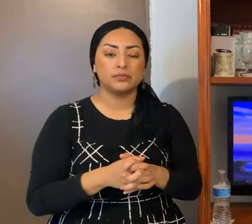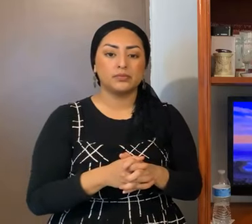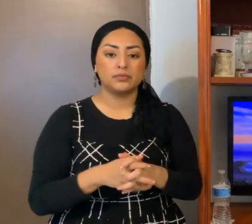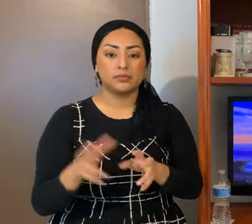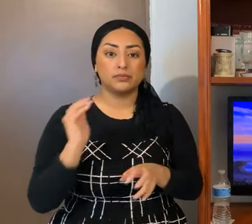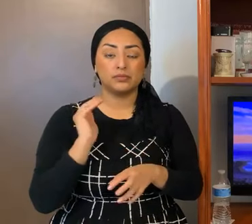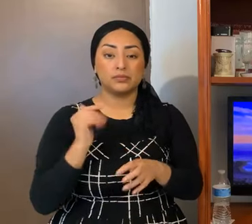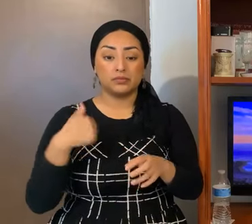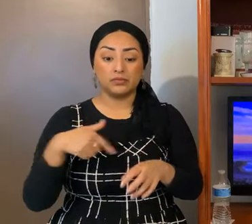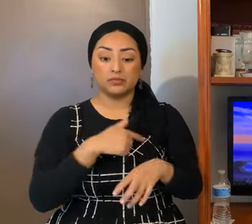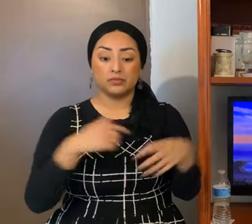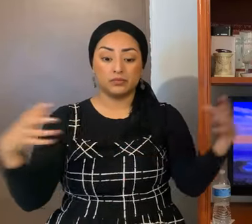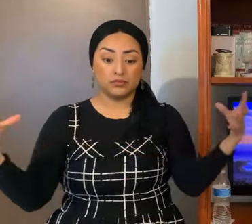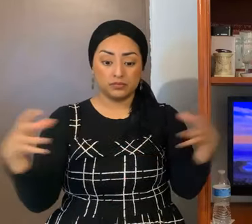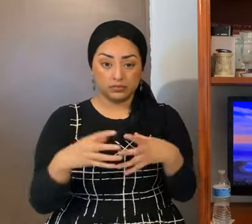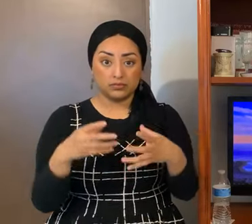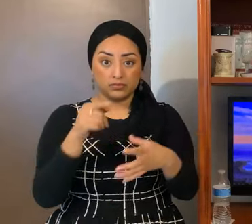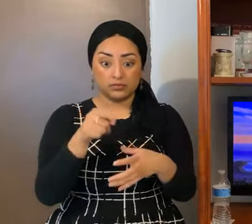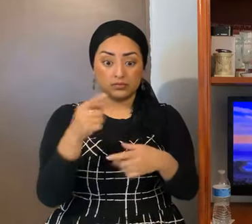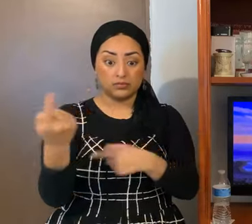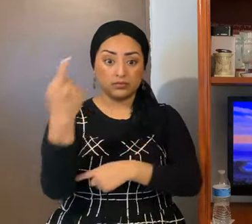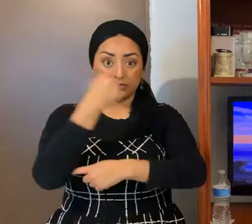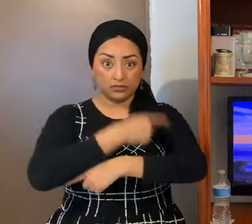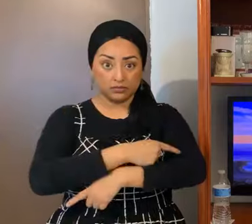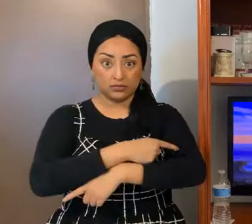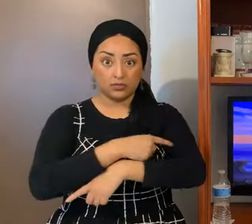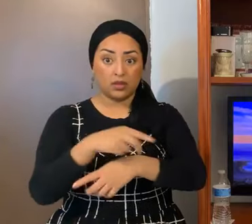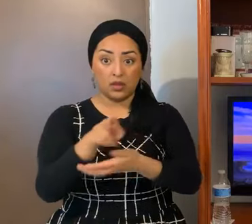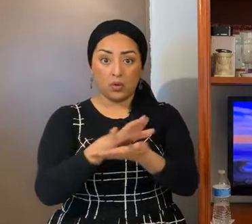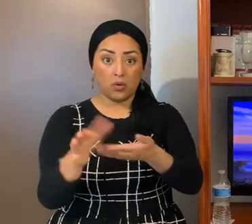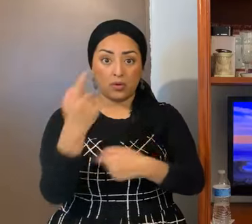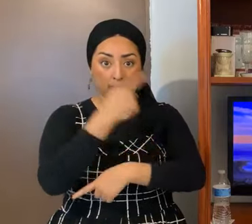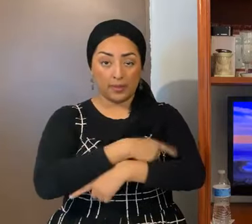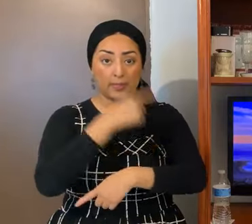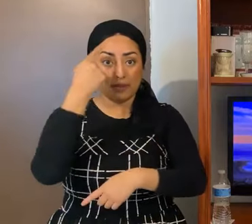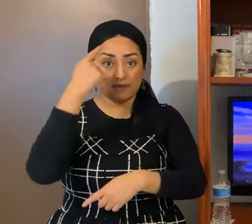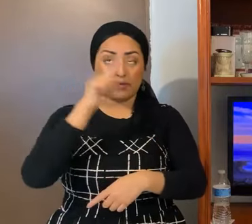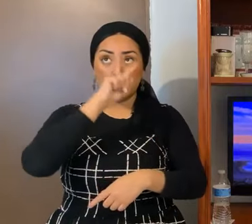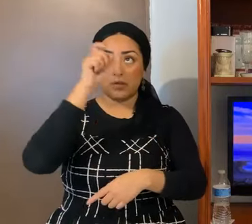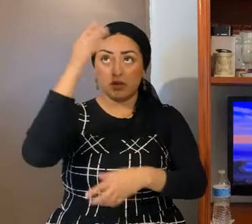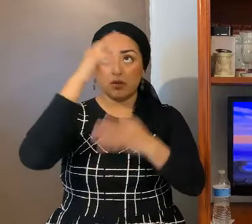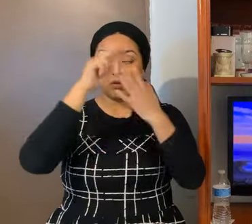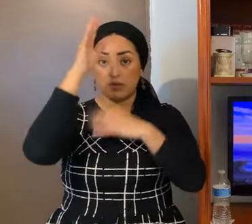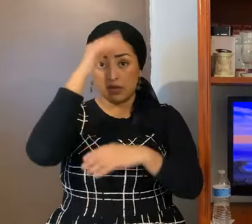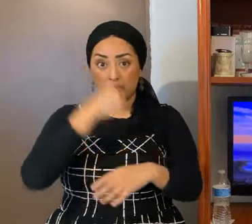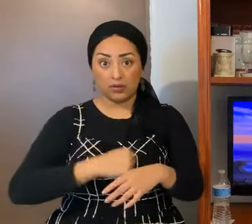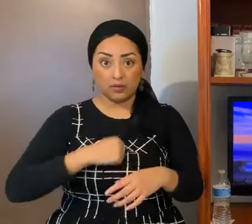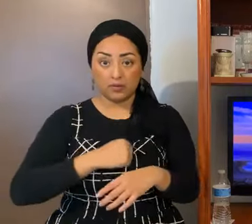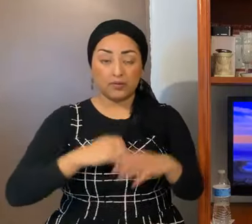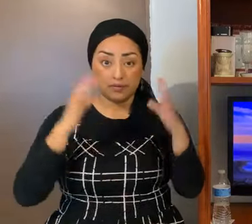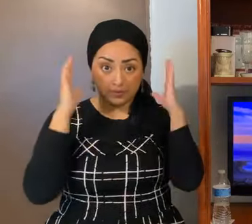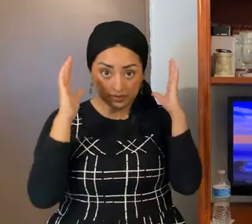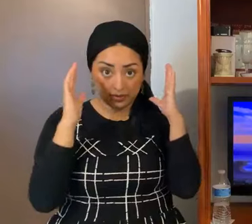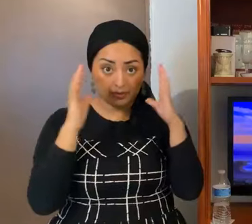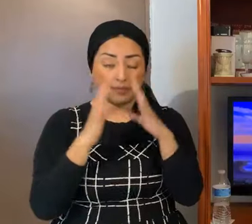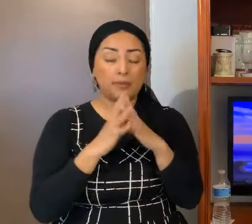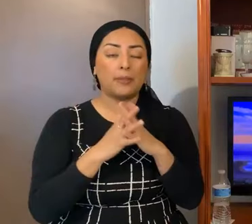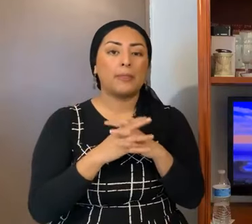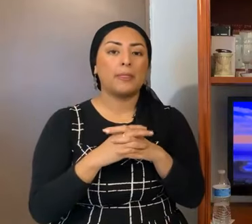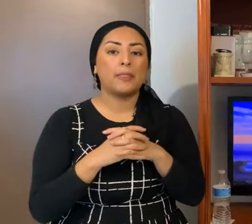¿sí? Nos reunimos en ese día, que es un día muy solemne, para pedirle al Eterno perdón. Mucha atención